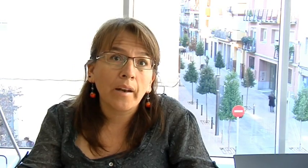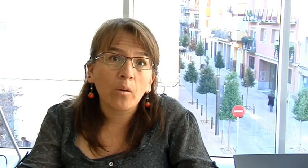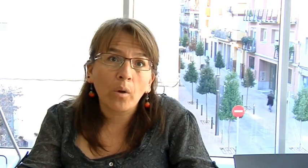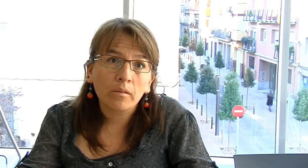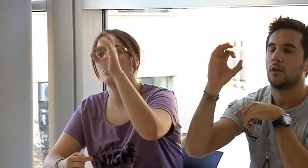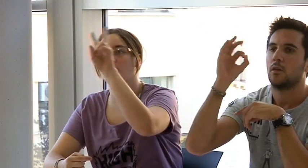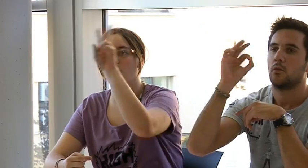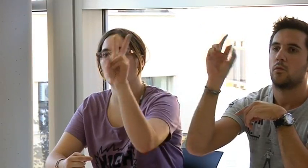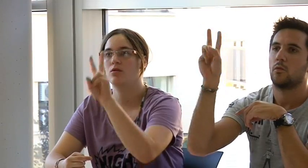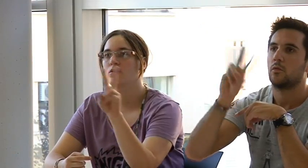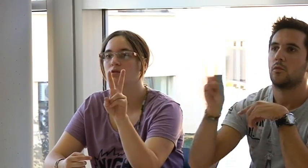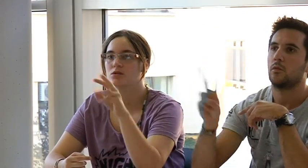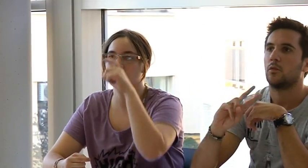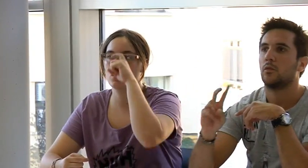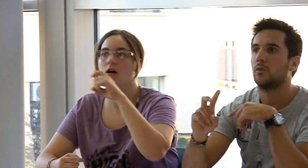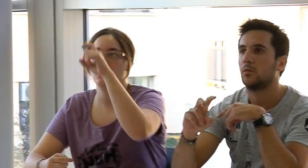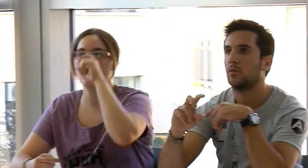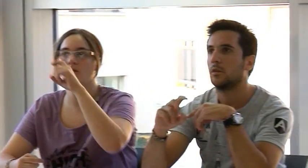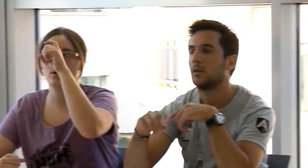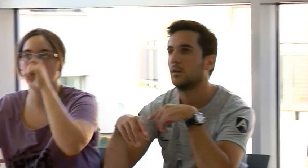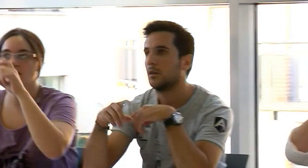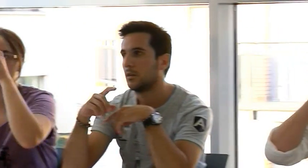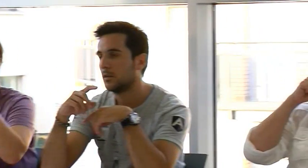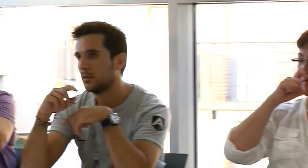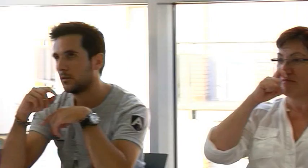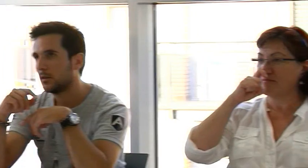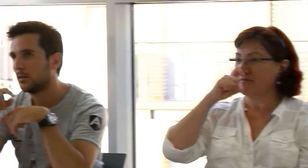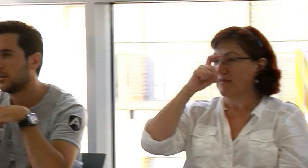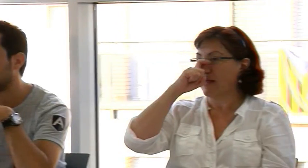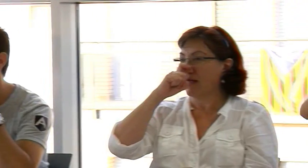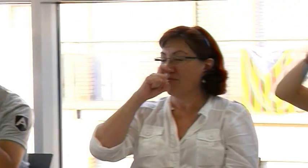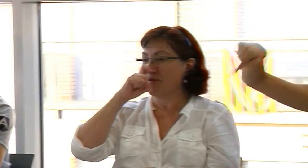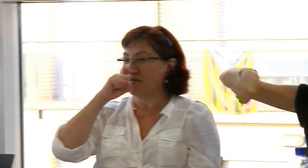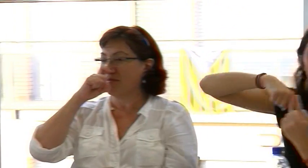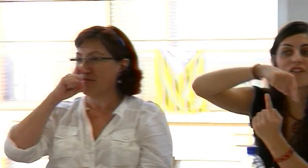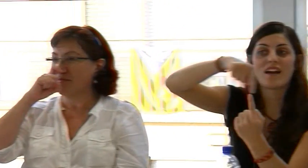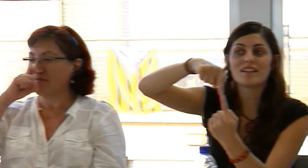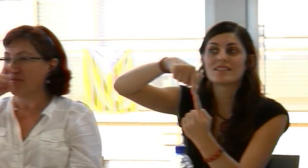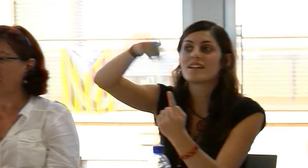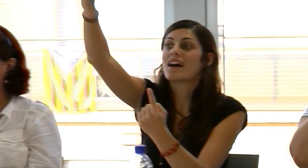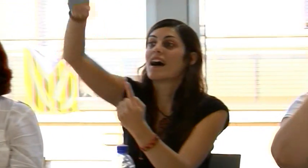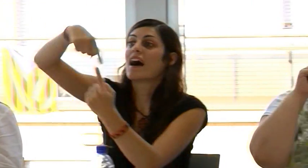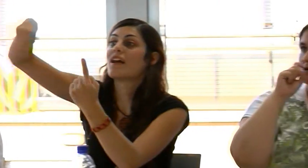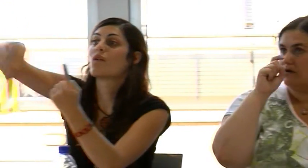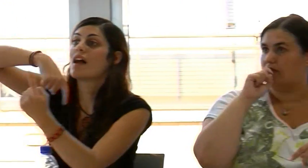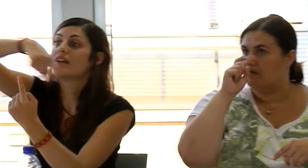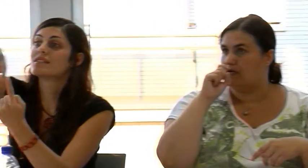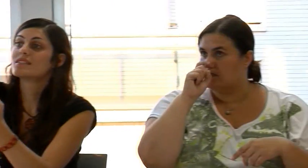lengua. Es muy difícil perquè no només són els signes, sinó és l'expressió de tot el cos.